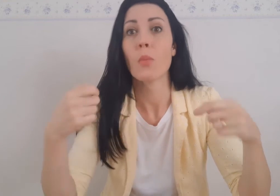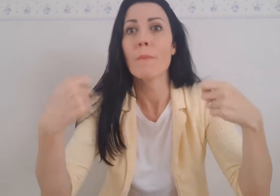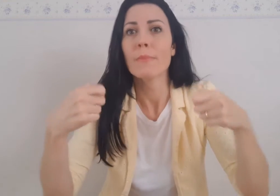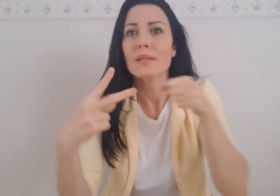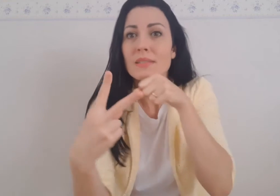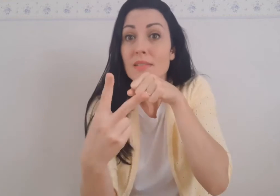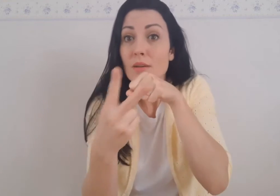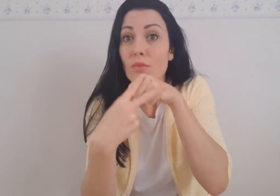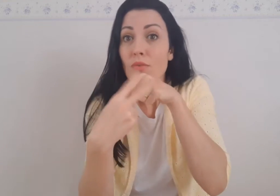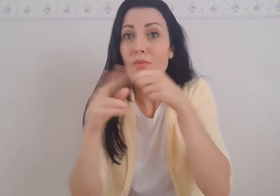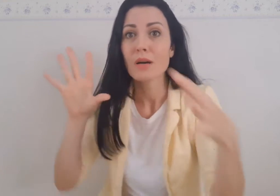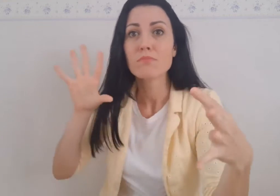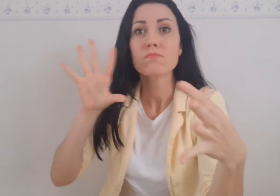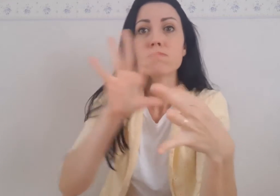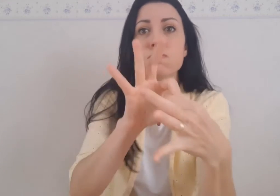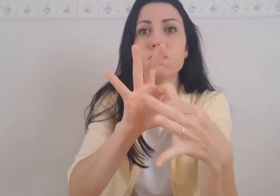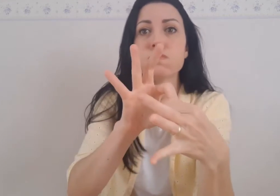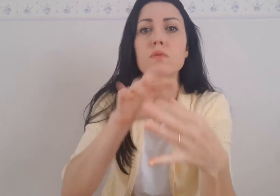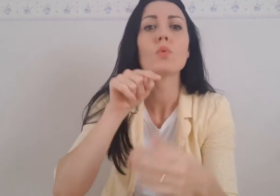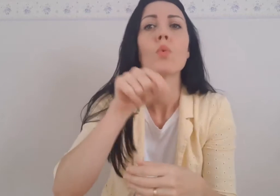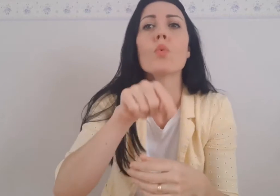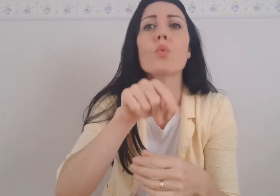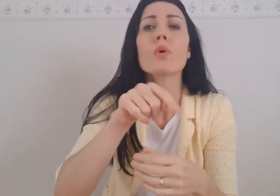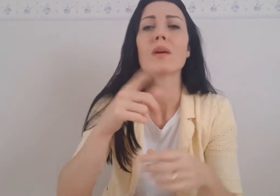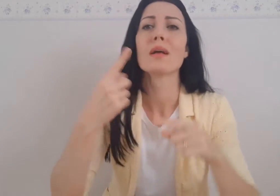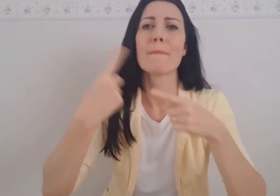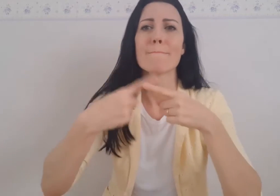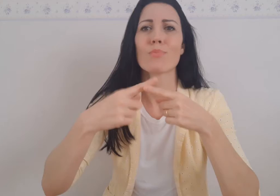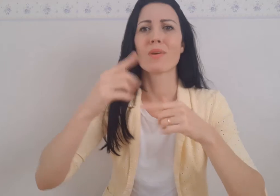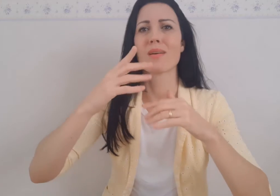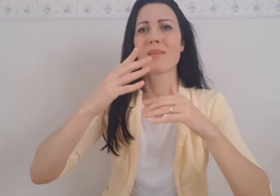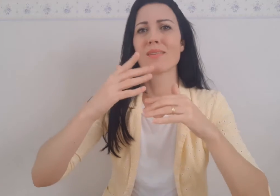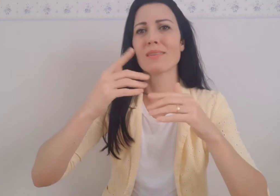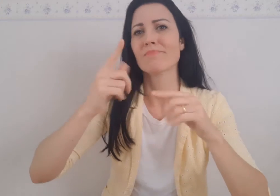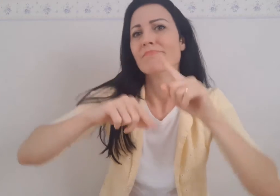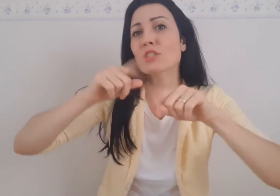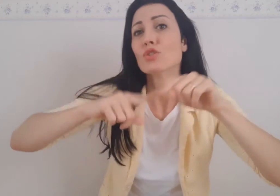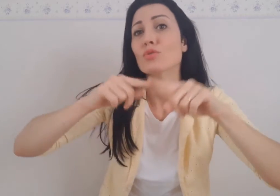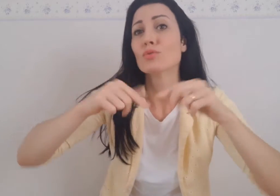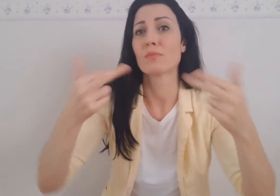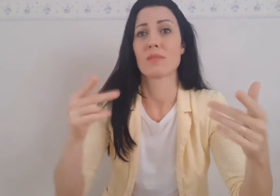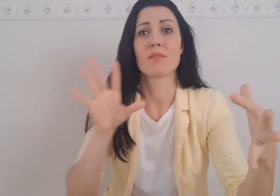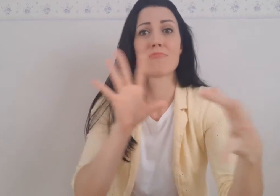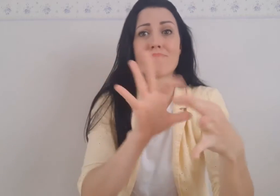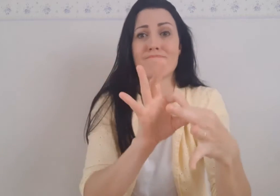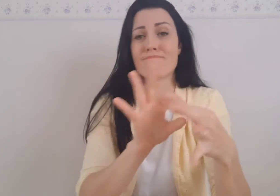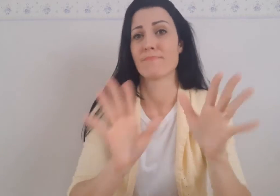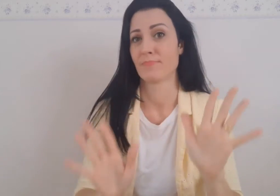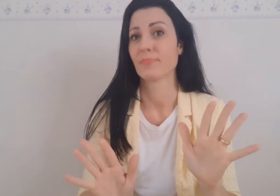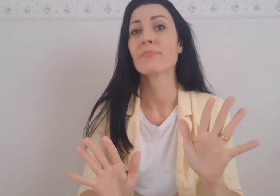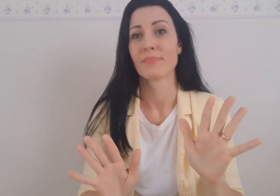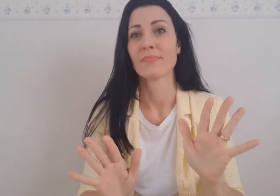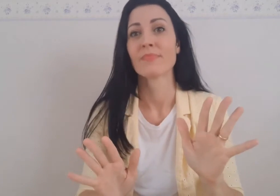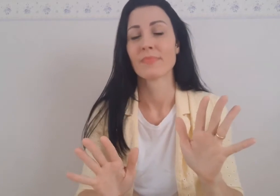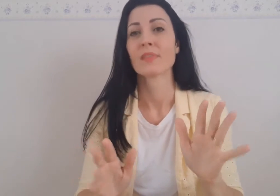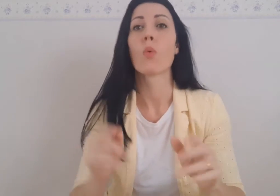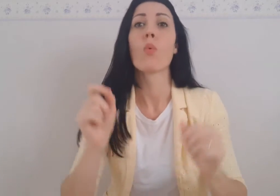Esse verbo precisa de concordância com o que é utilizado. porque o instrumento precisa estar de